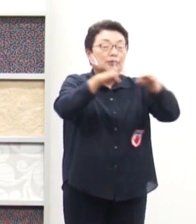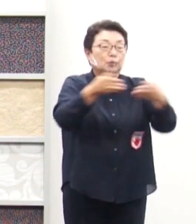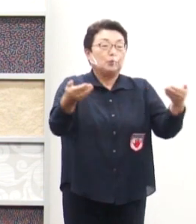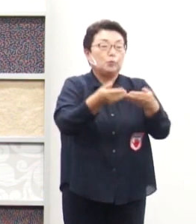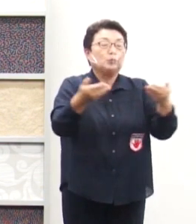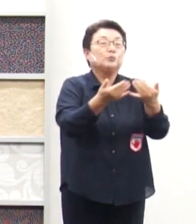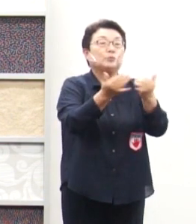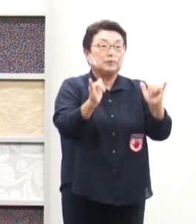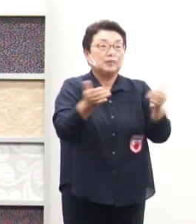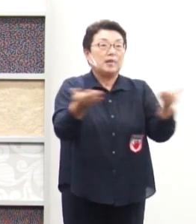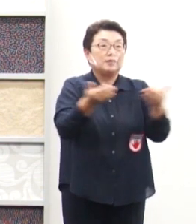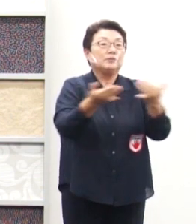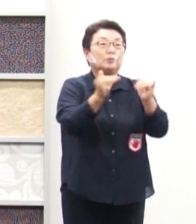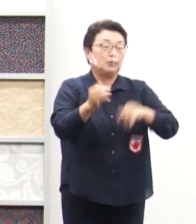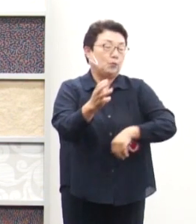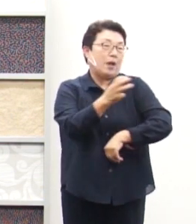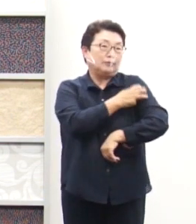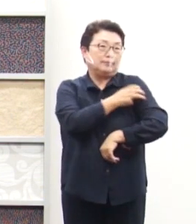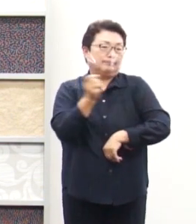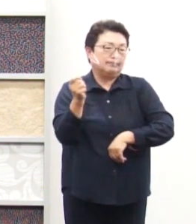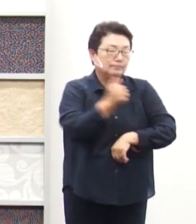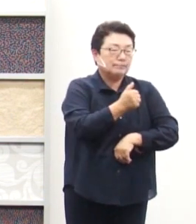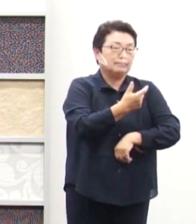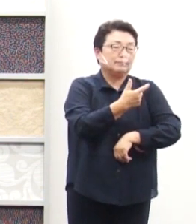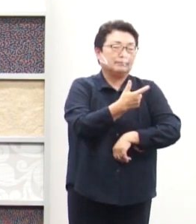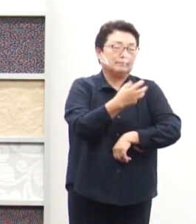者に、ワクチンを接種できるように、